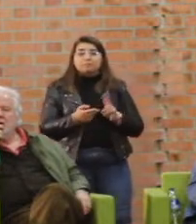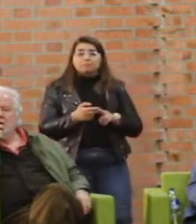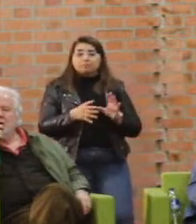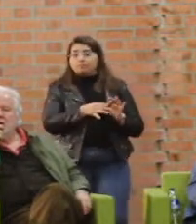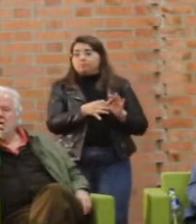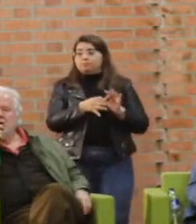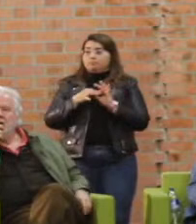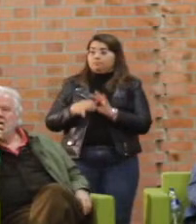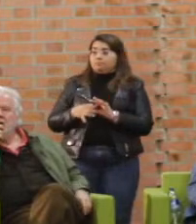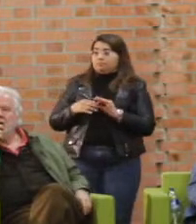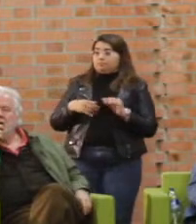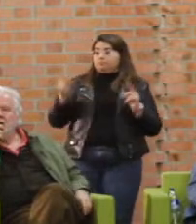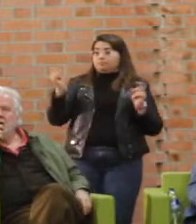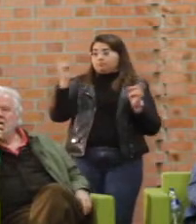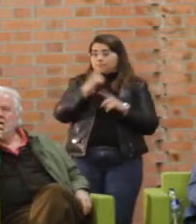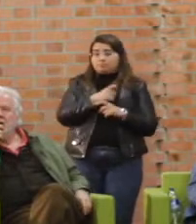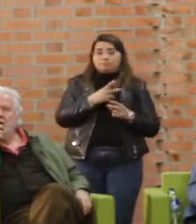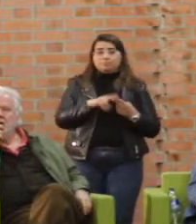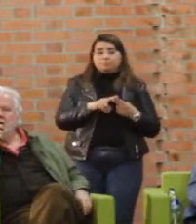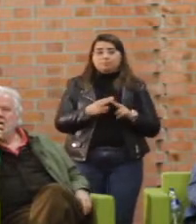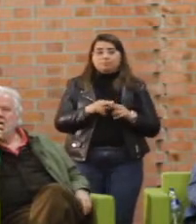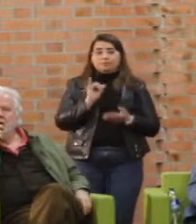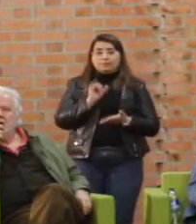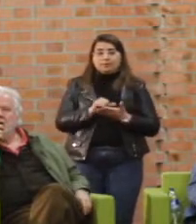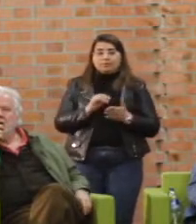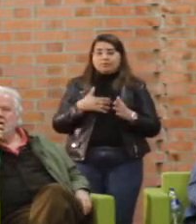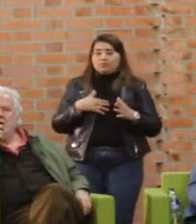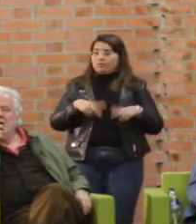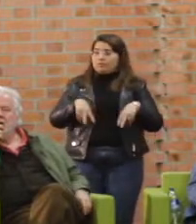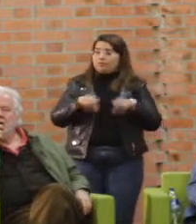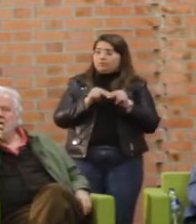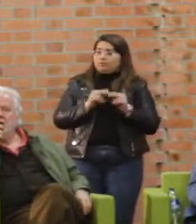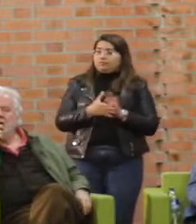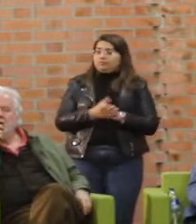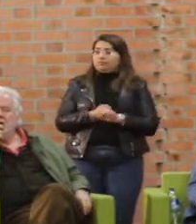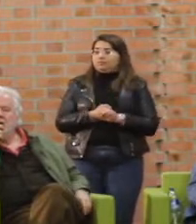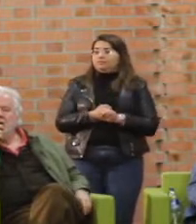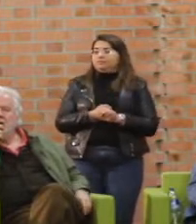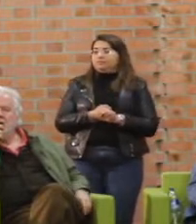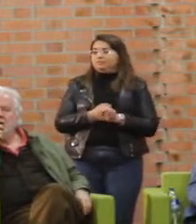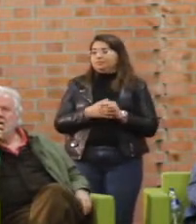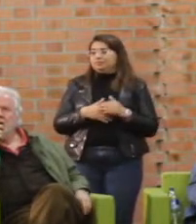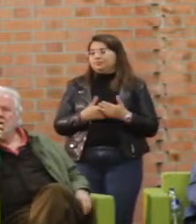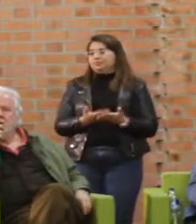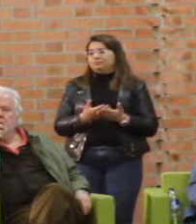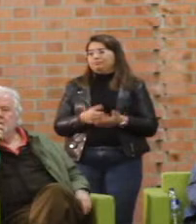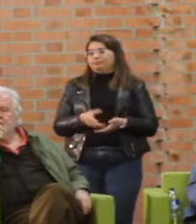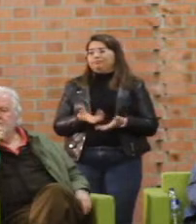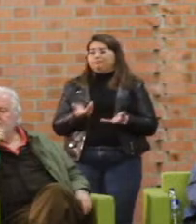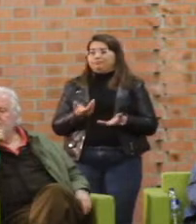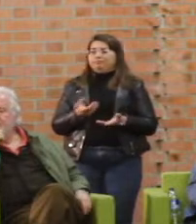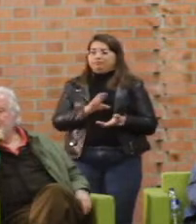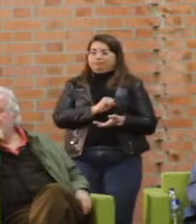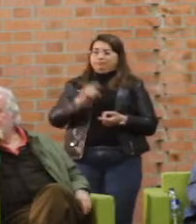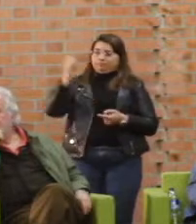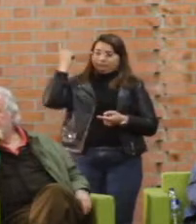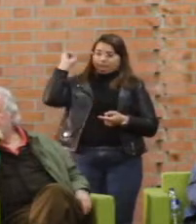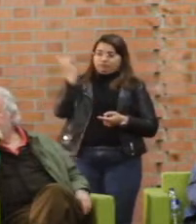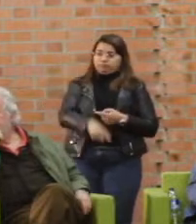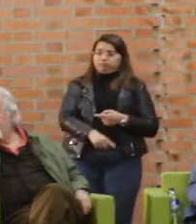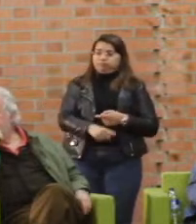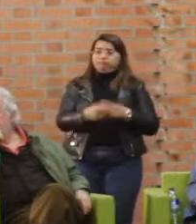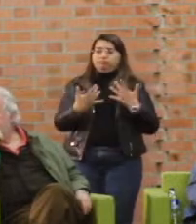están al margen del movimiento feminista y al margen del movimiento con discapacidad afortunadamente en los últimos diez años ha habido un